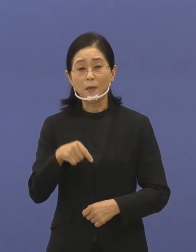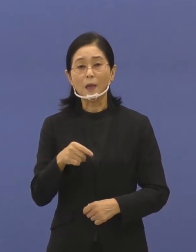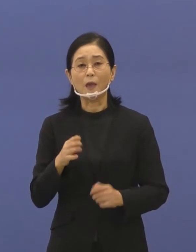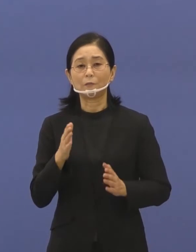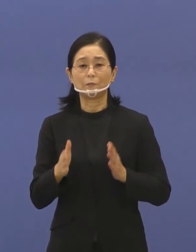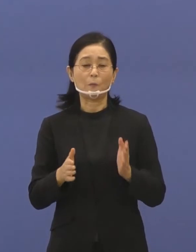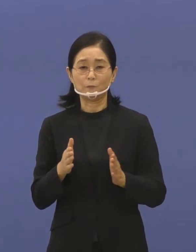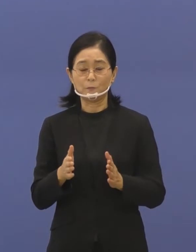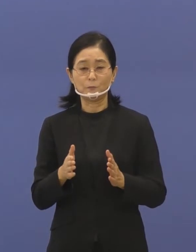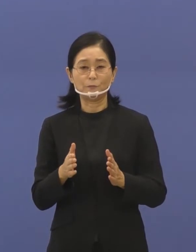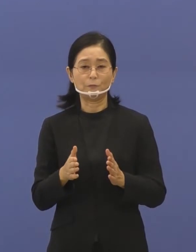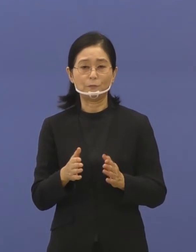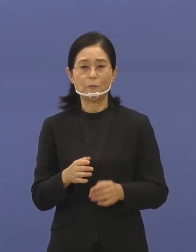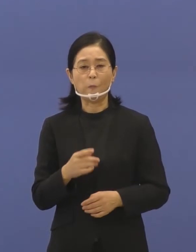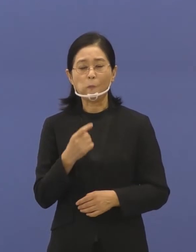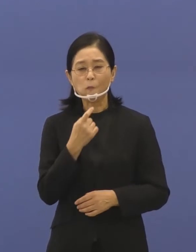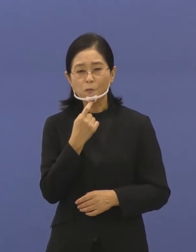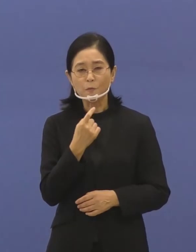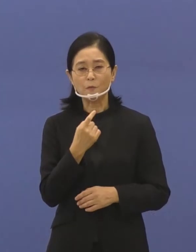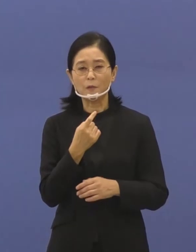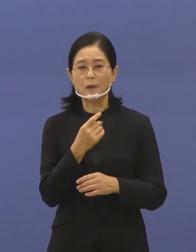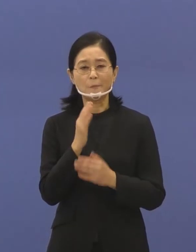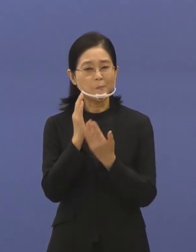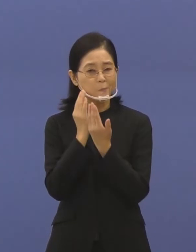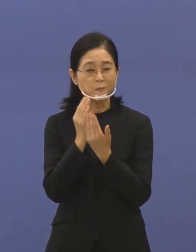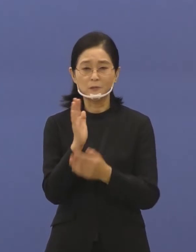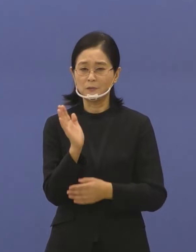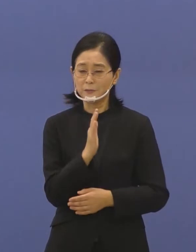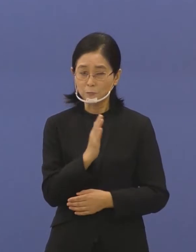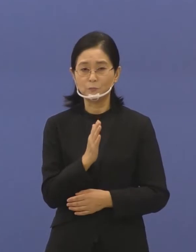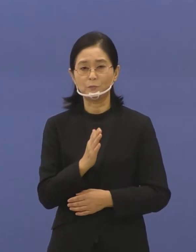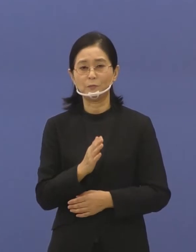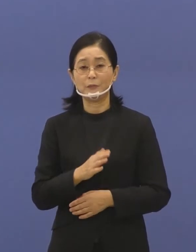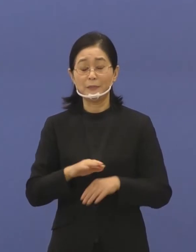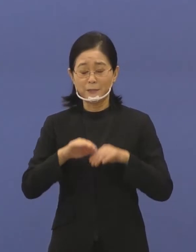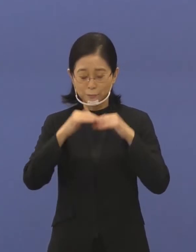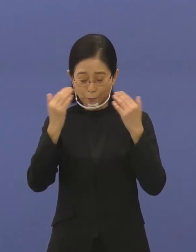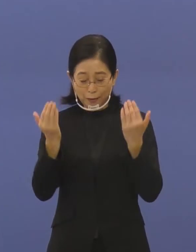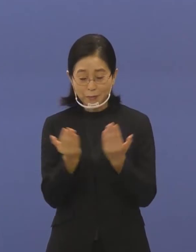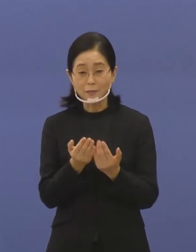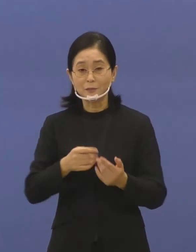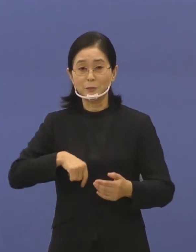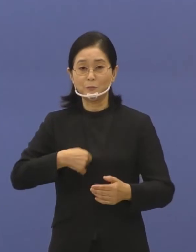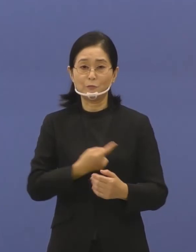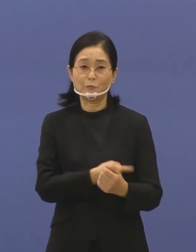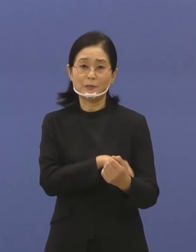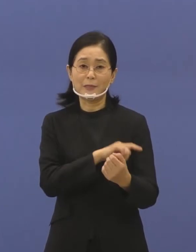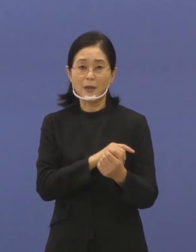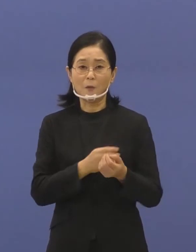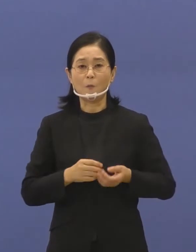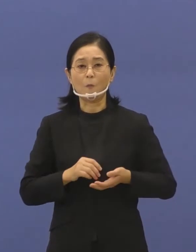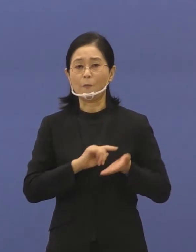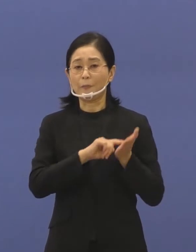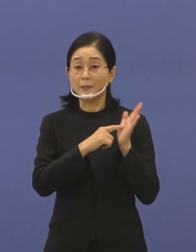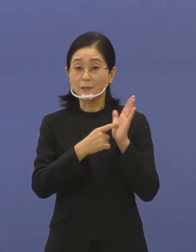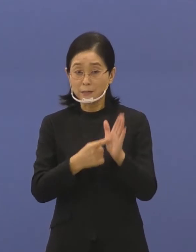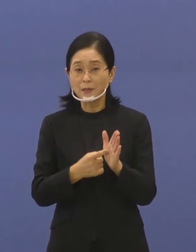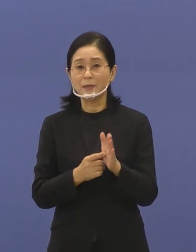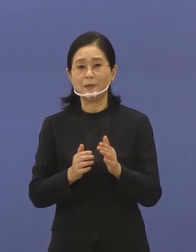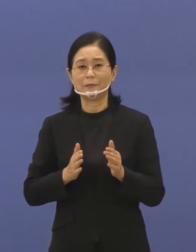嘘をついたり隠し事をしたりせず自分の全てを出して、競い合